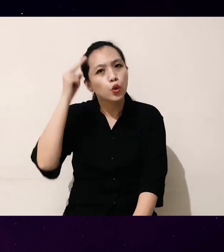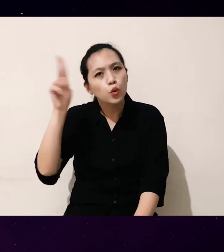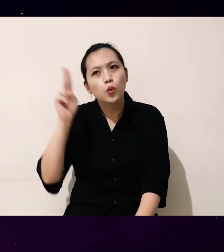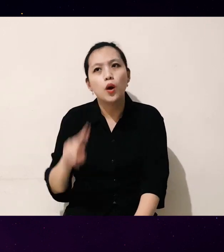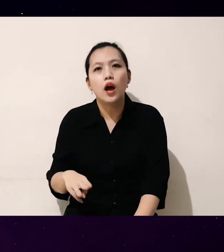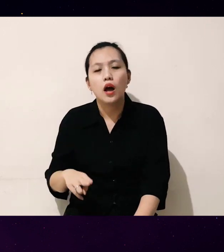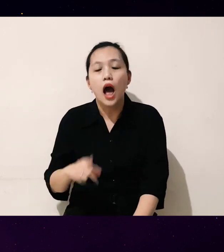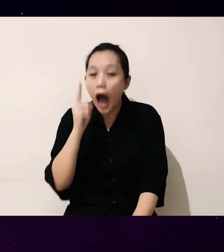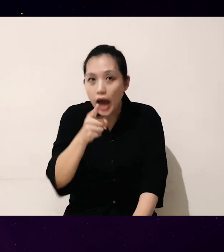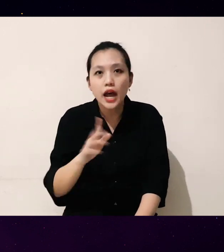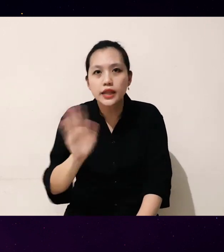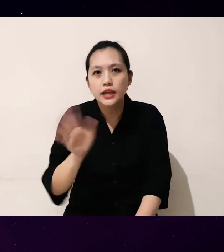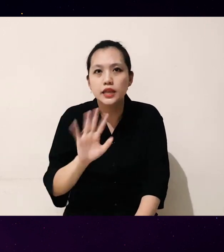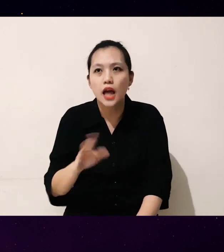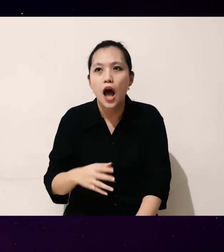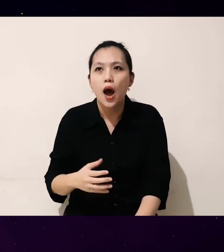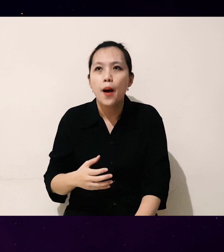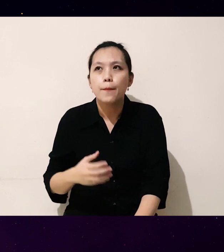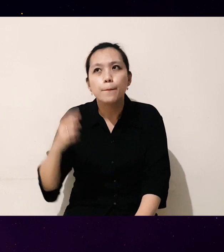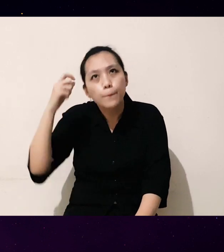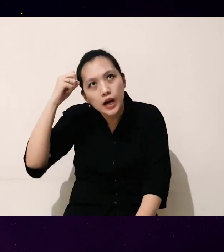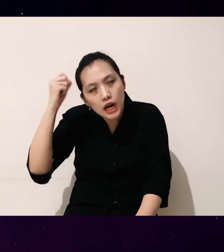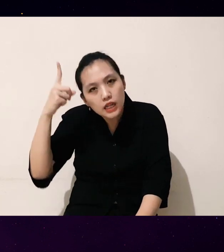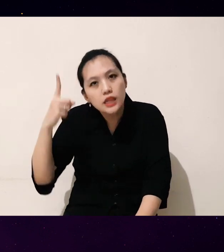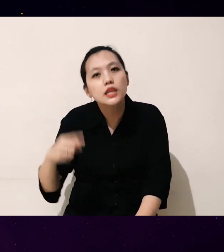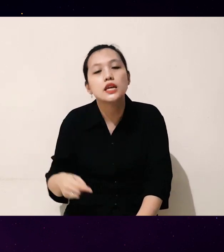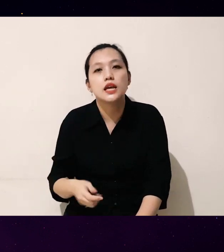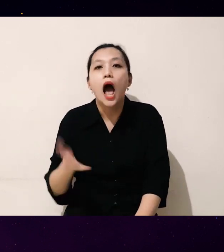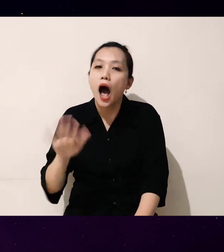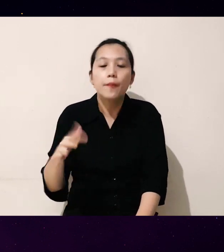karena Anda tidak mau mengerti bahwa Tuhan